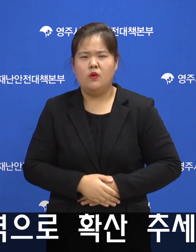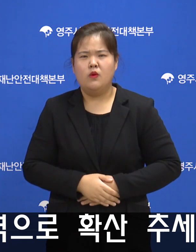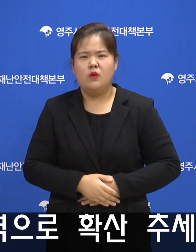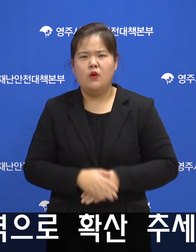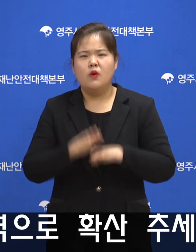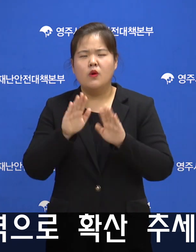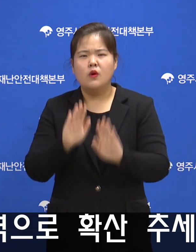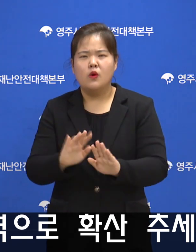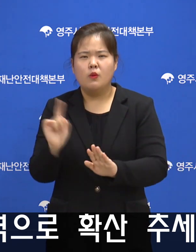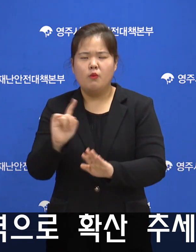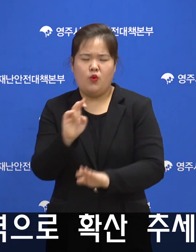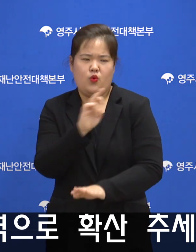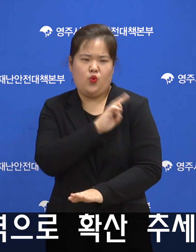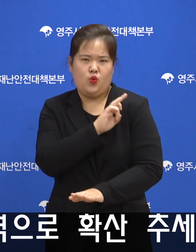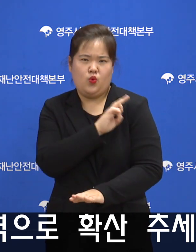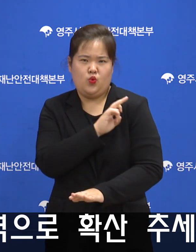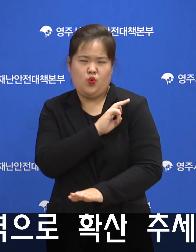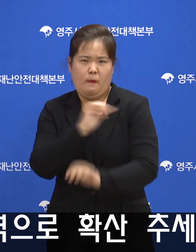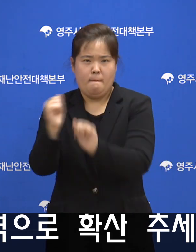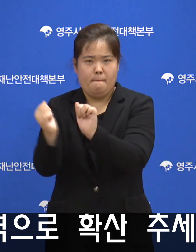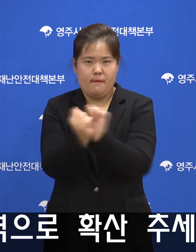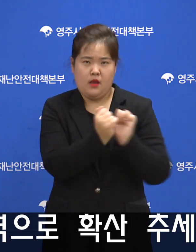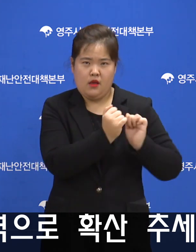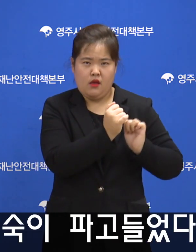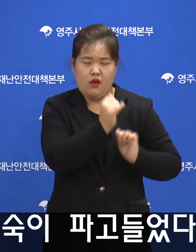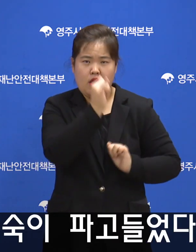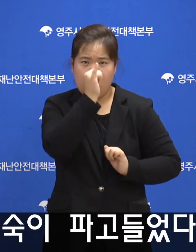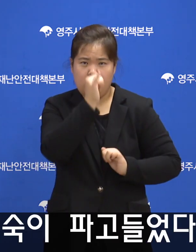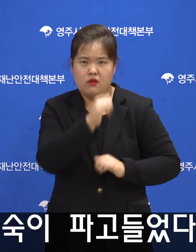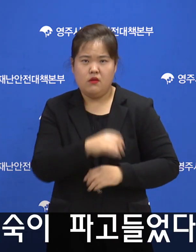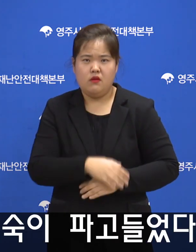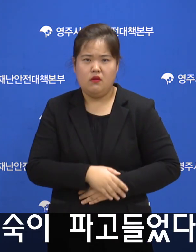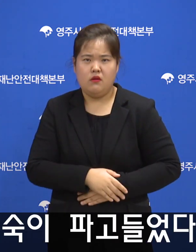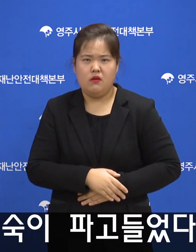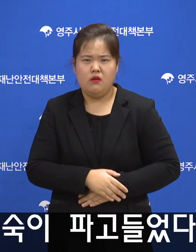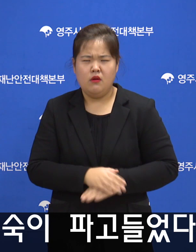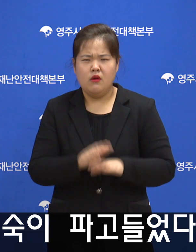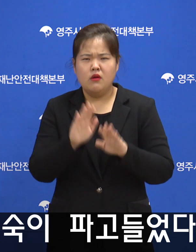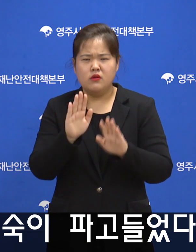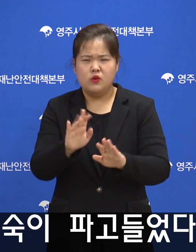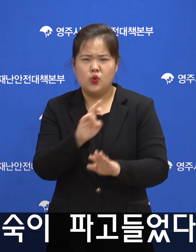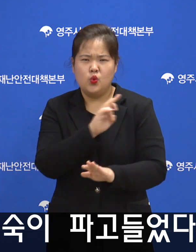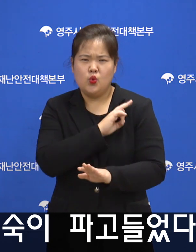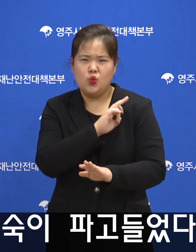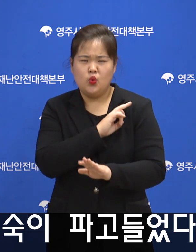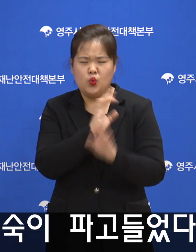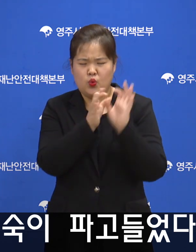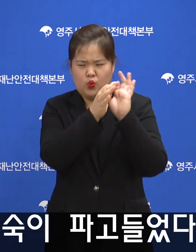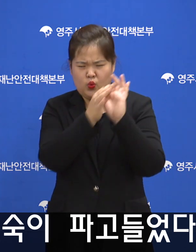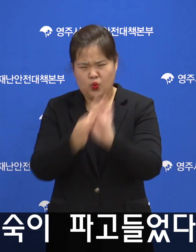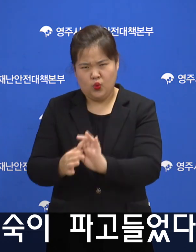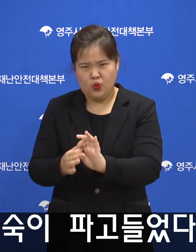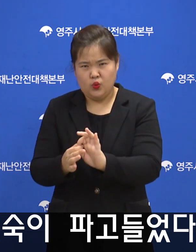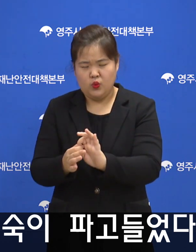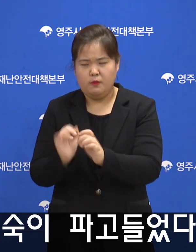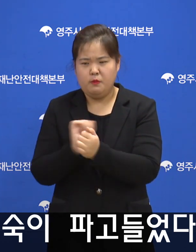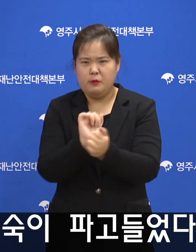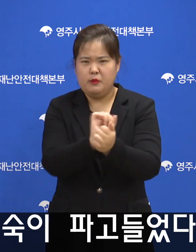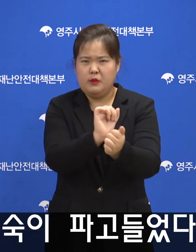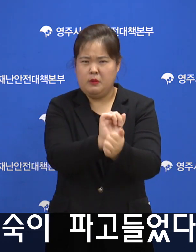영주 시내 중심 지역으로 확산 추세를 보이며 우리의 예상보다 더욱 깊숙이 파고들었다는 불안감이 커지고